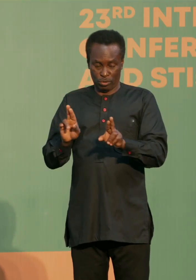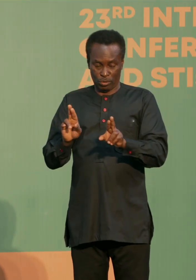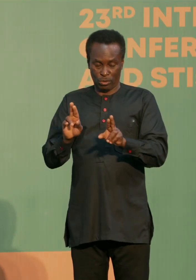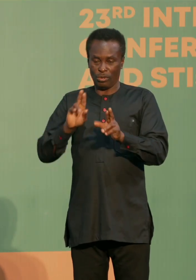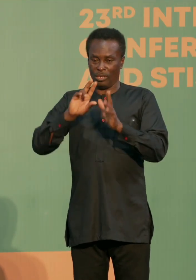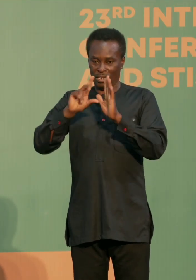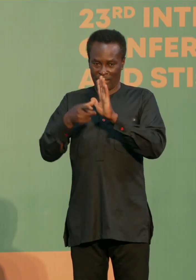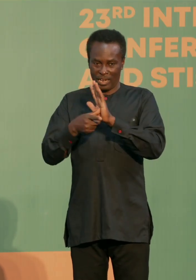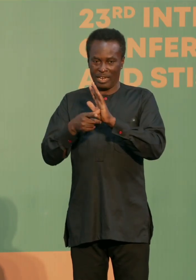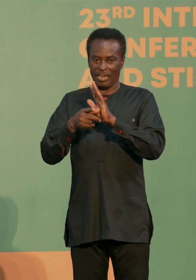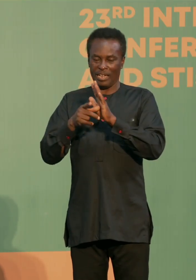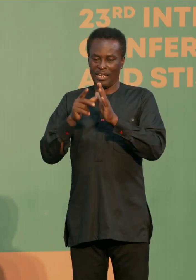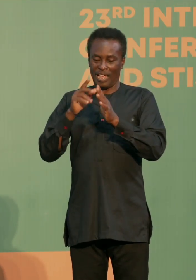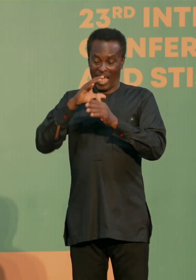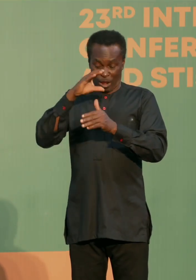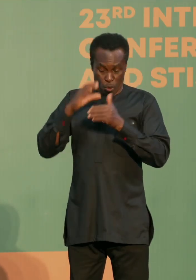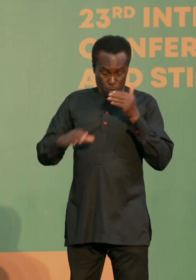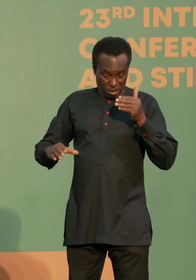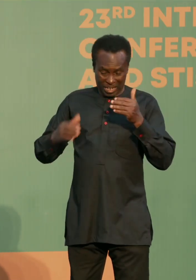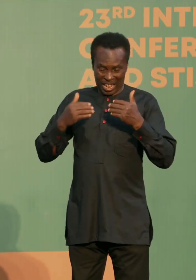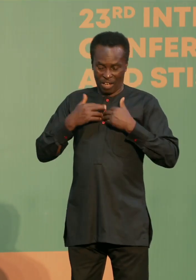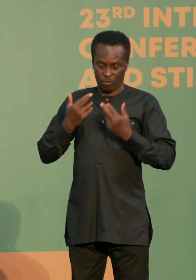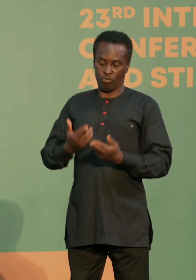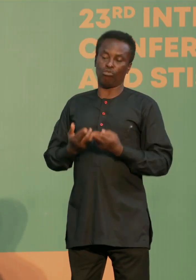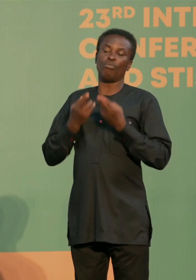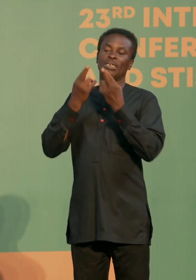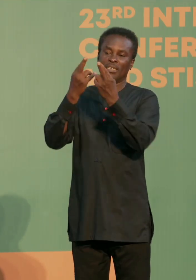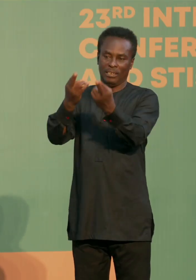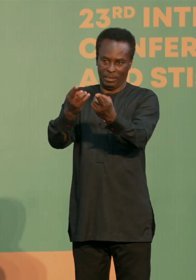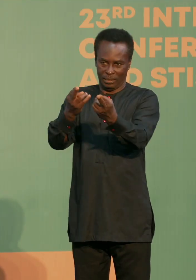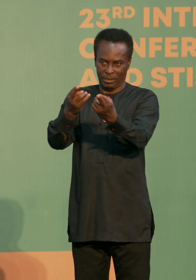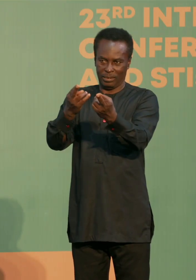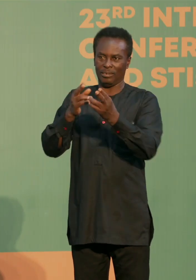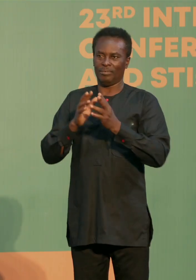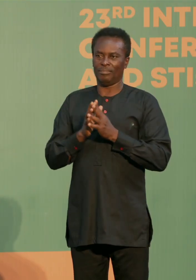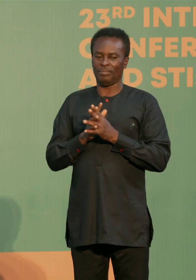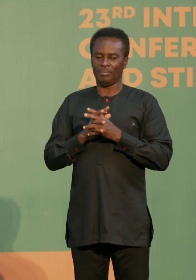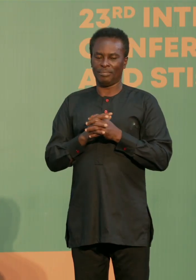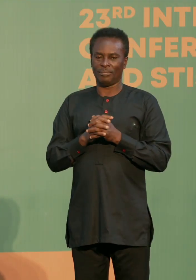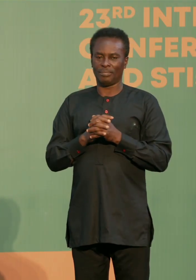par la conclusion et donner quelques recommandations.